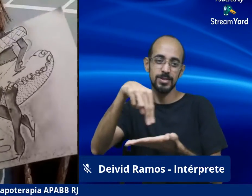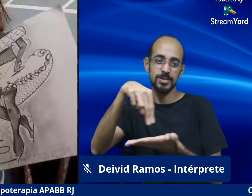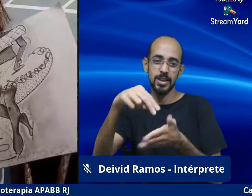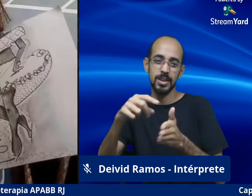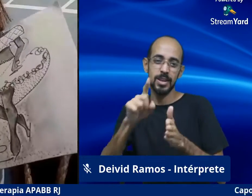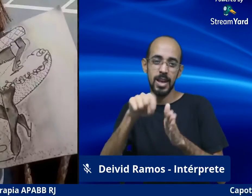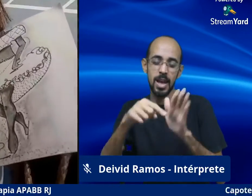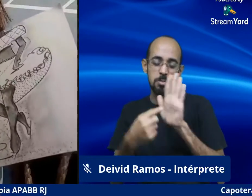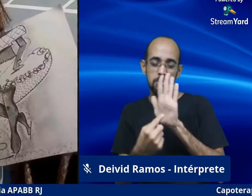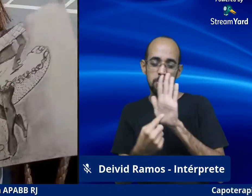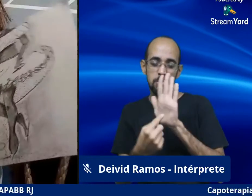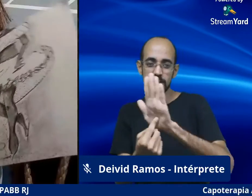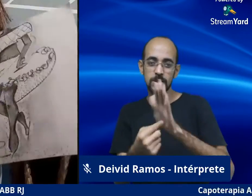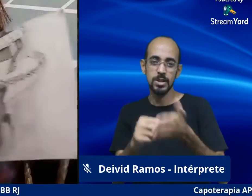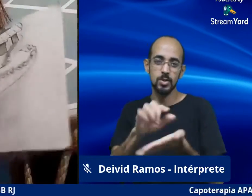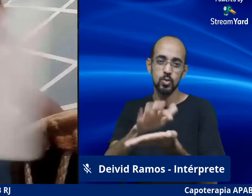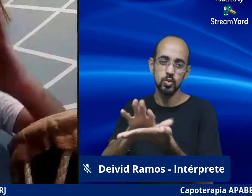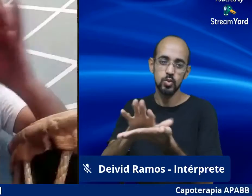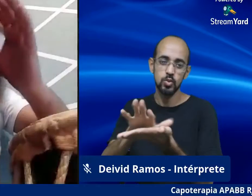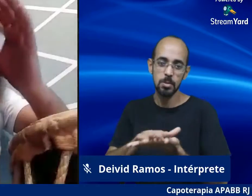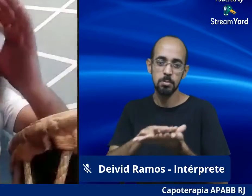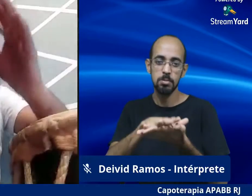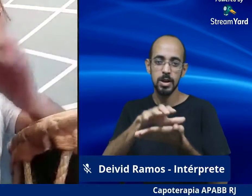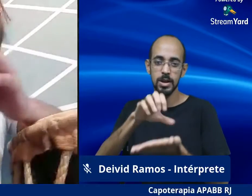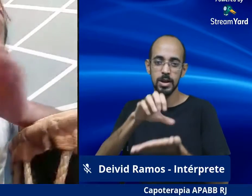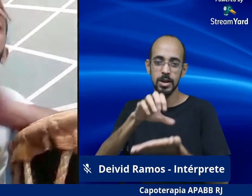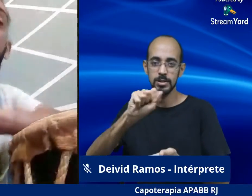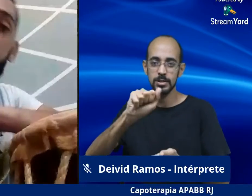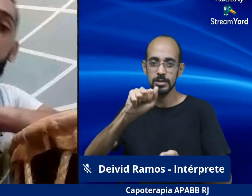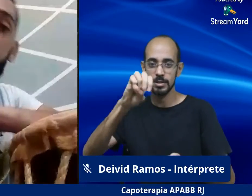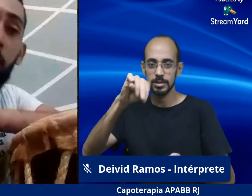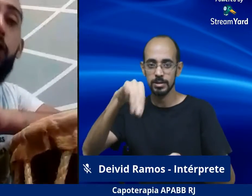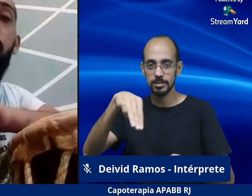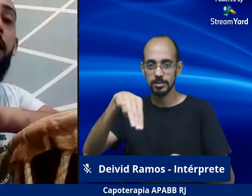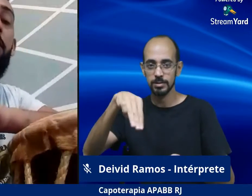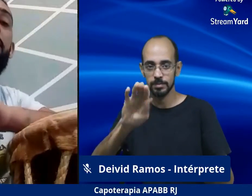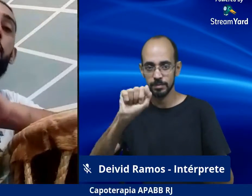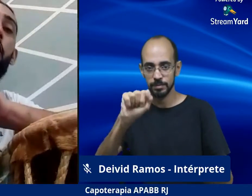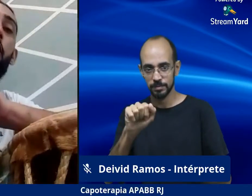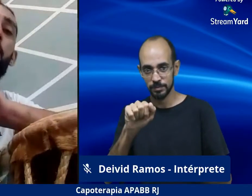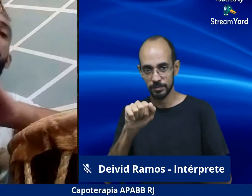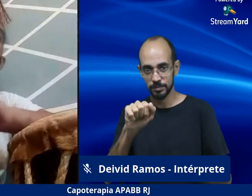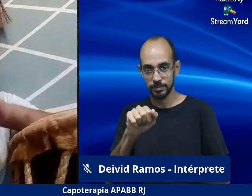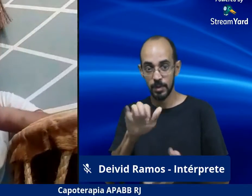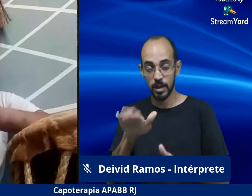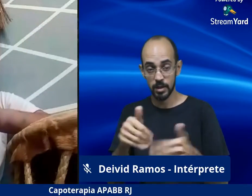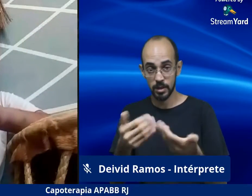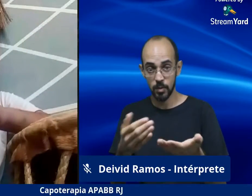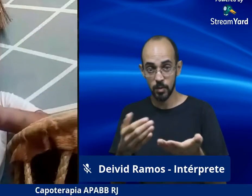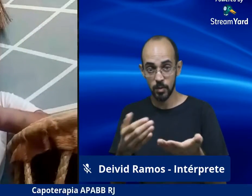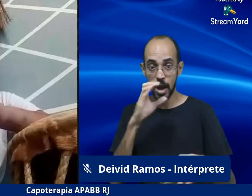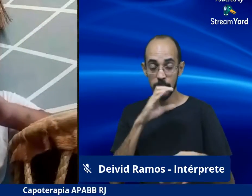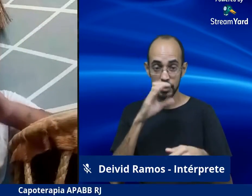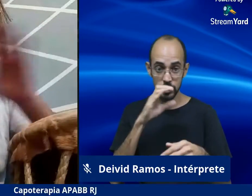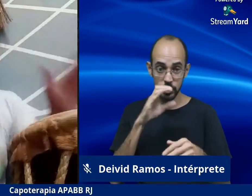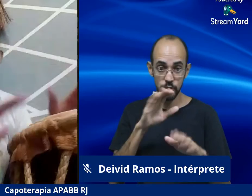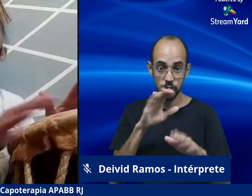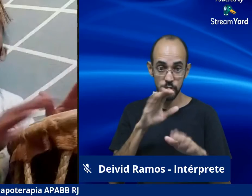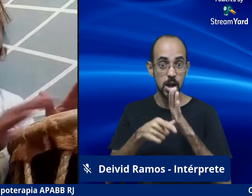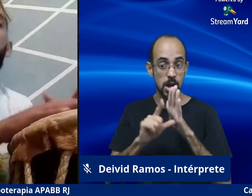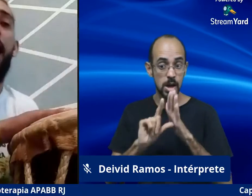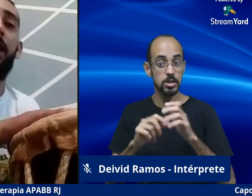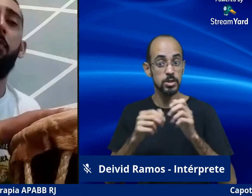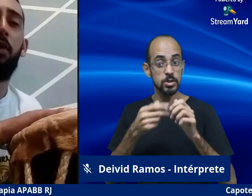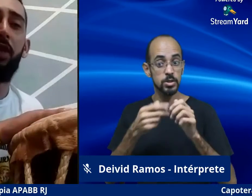samba. Então, rapidinho, antes da gente falar de outros poemas e de outros aspectos da capoeira, então eu